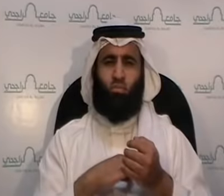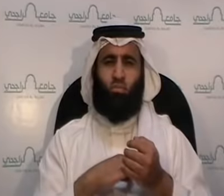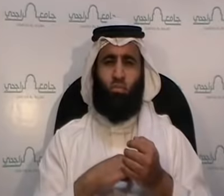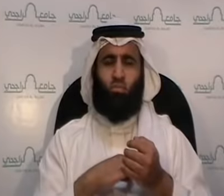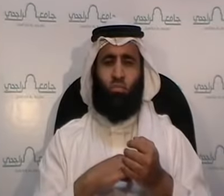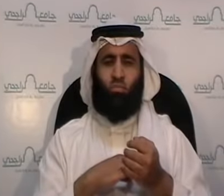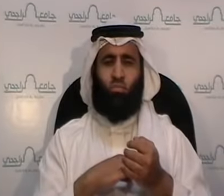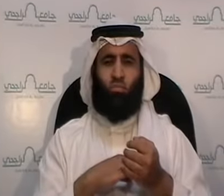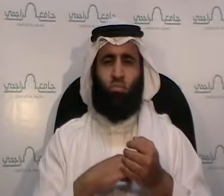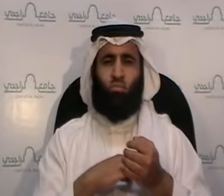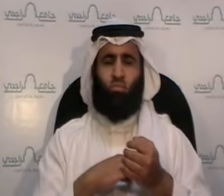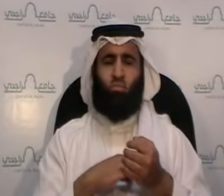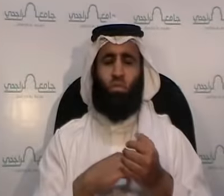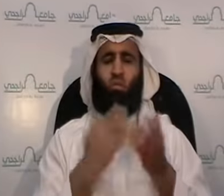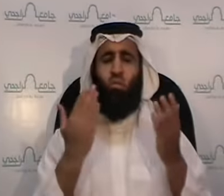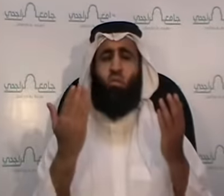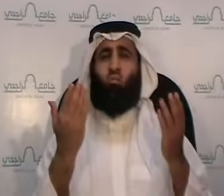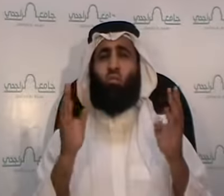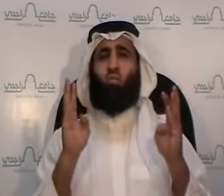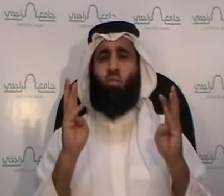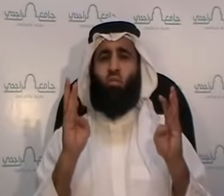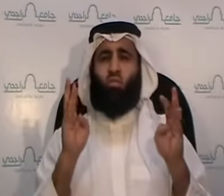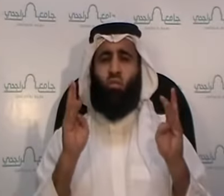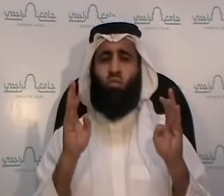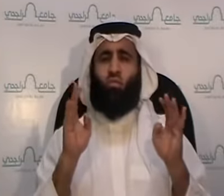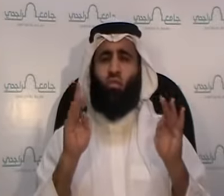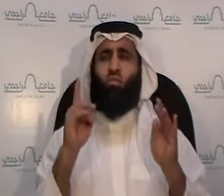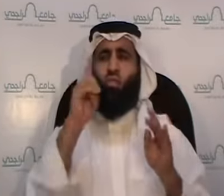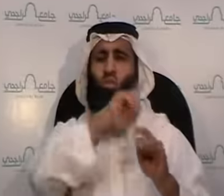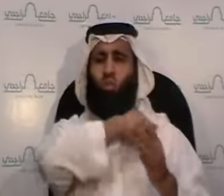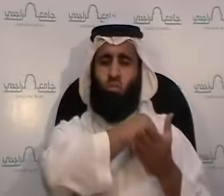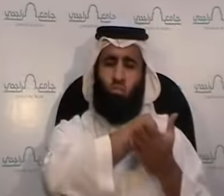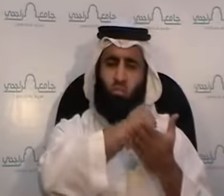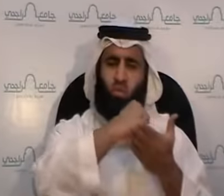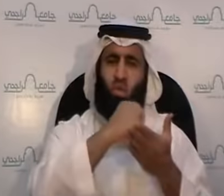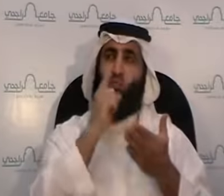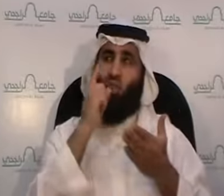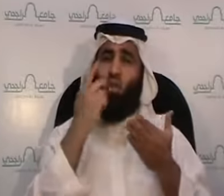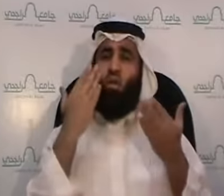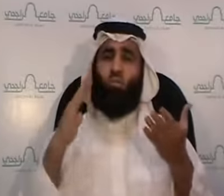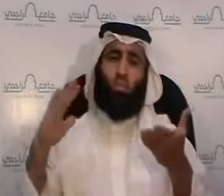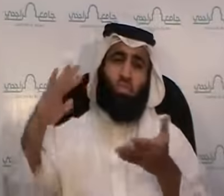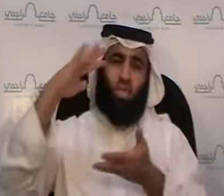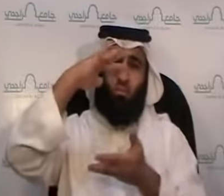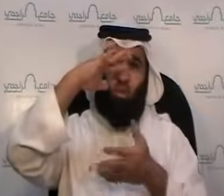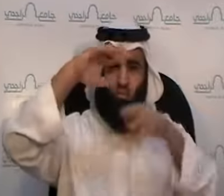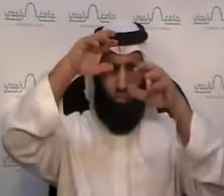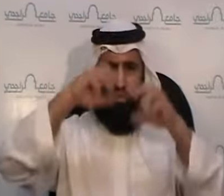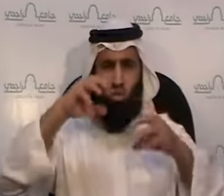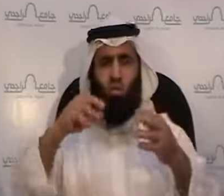اللهم إنا نستغفرك إنك كنت غفارا، فأرسل السماء علينا